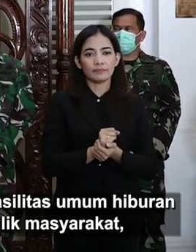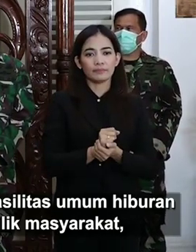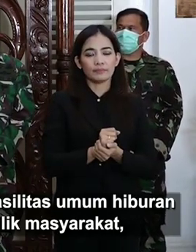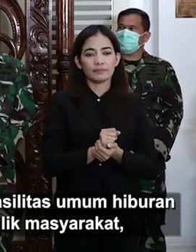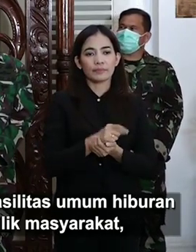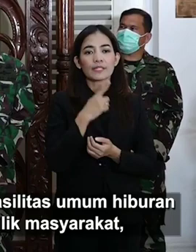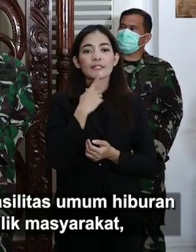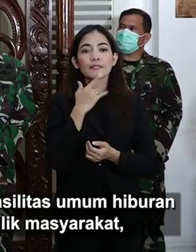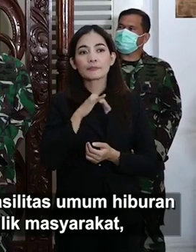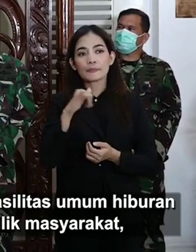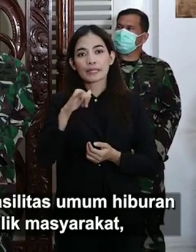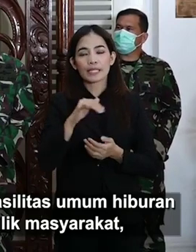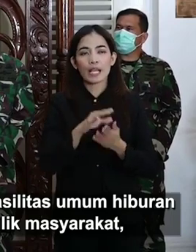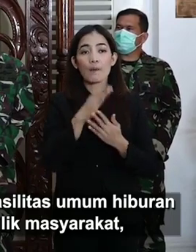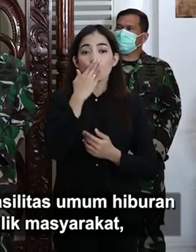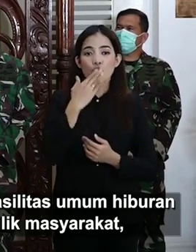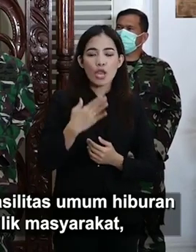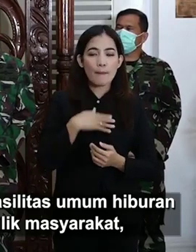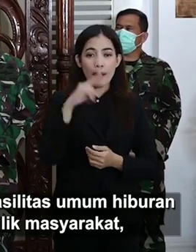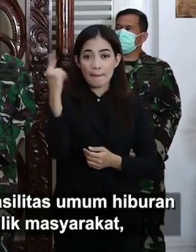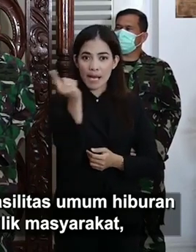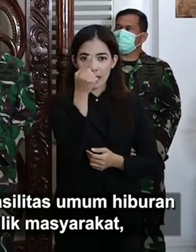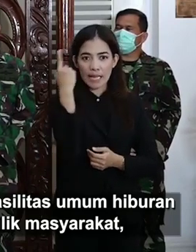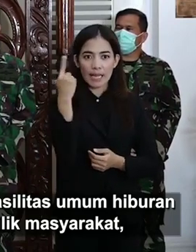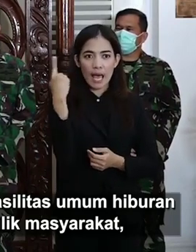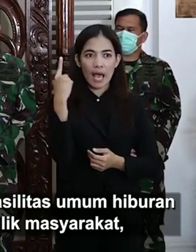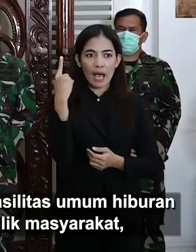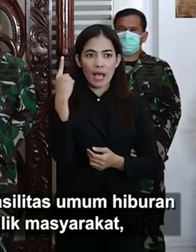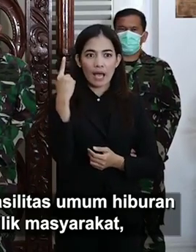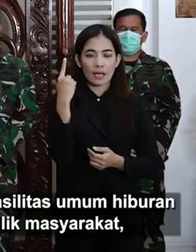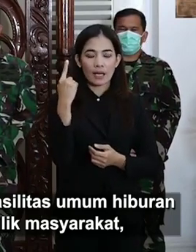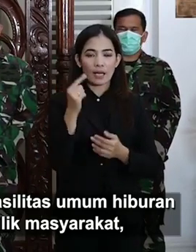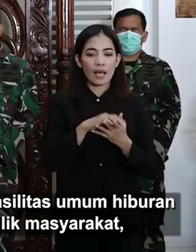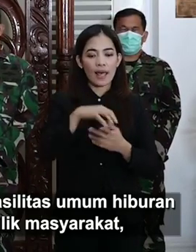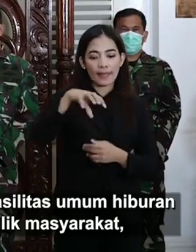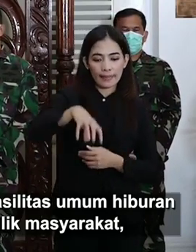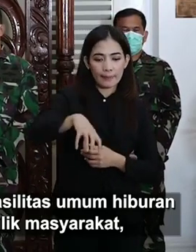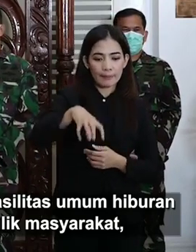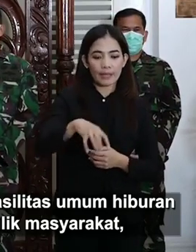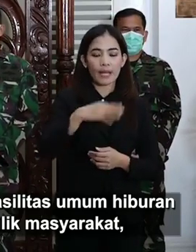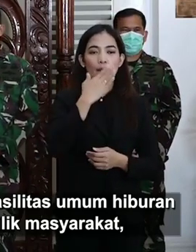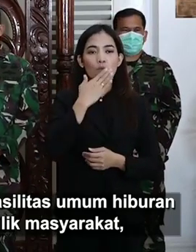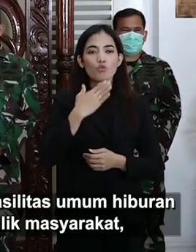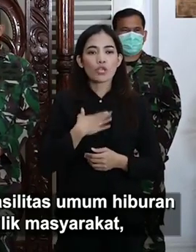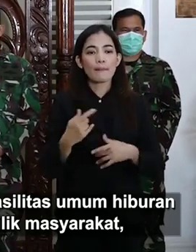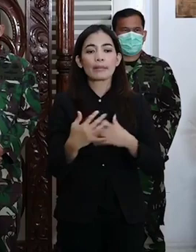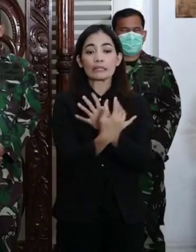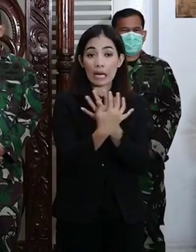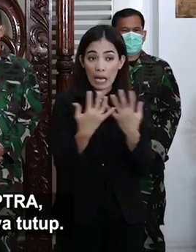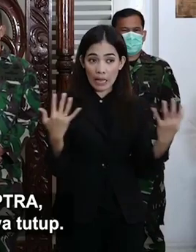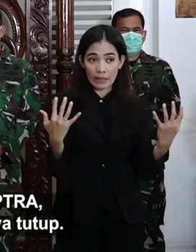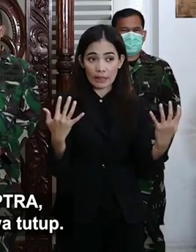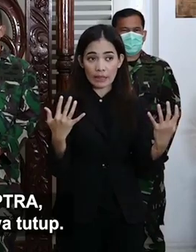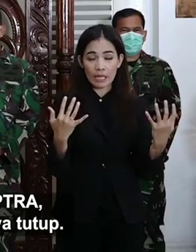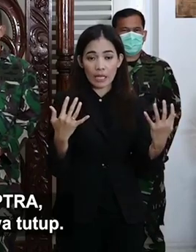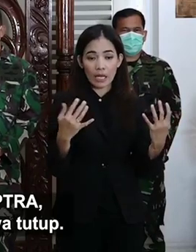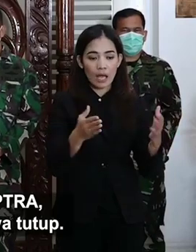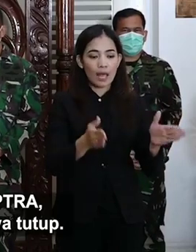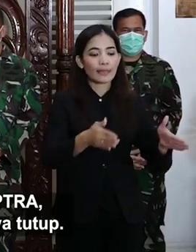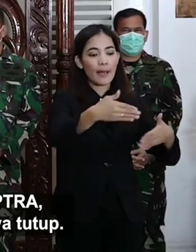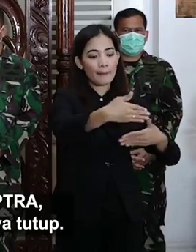umum hiburan milik pemerintah maupun tempat hiburan milik masyarakat,